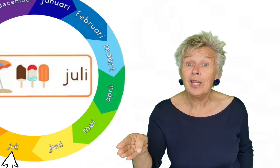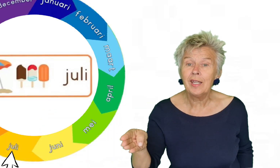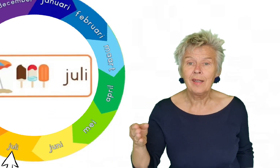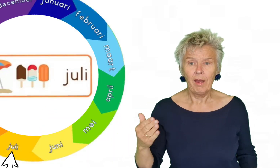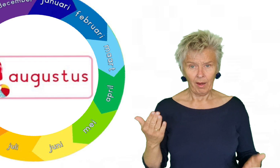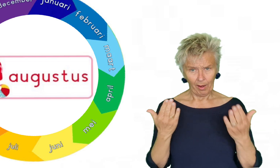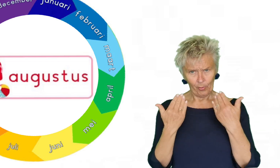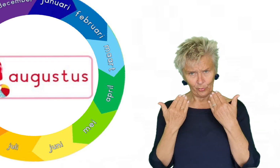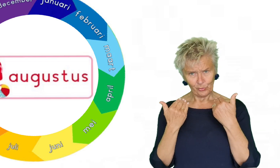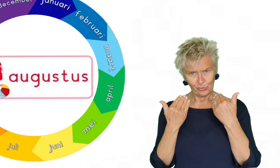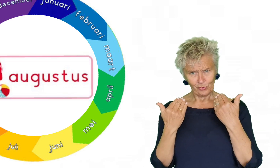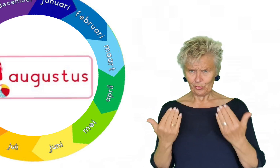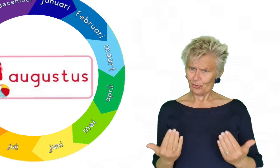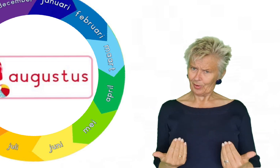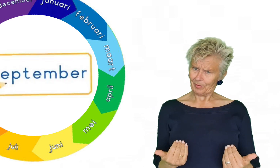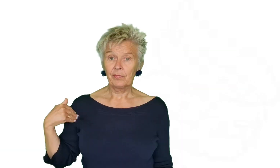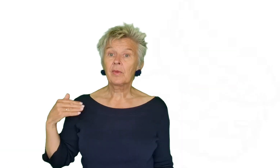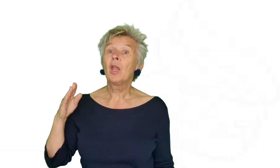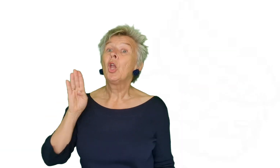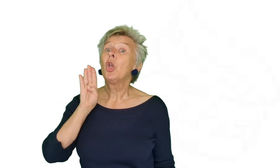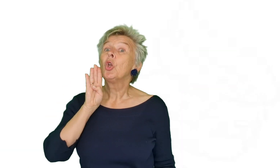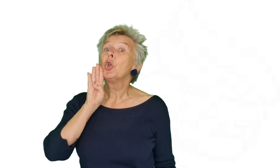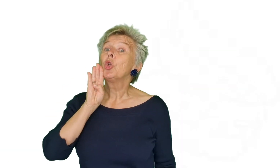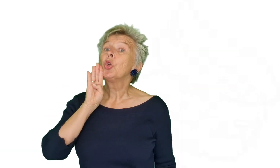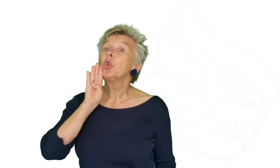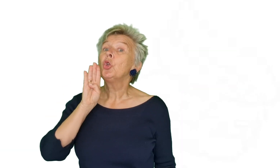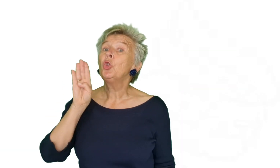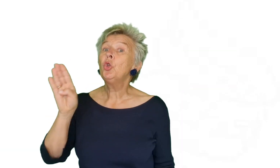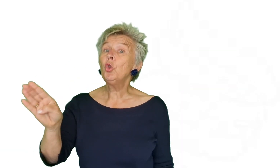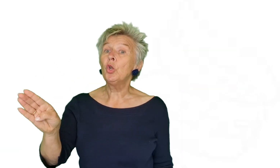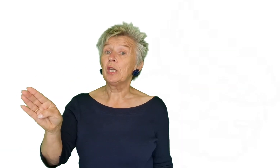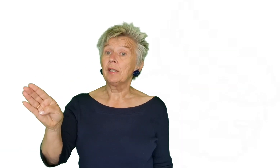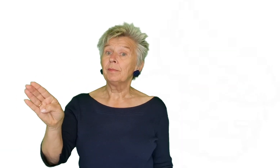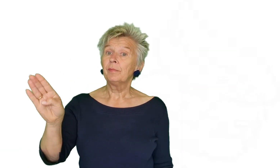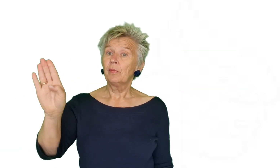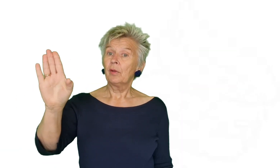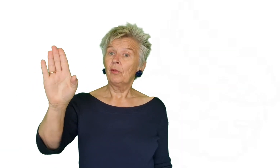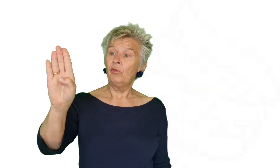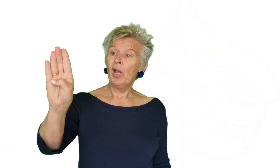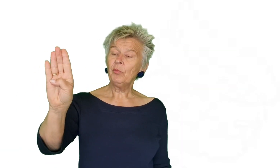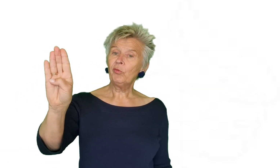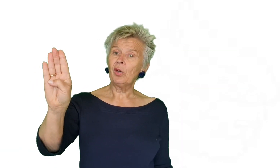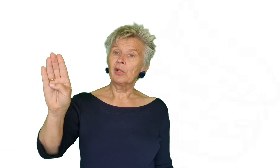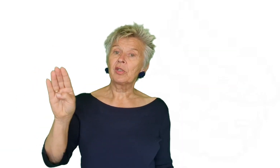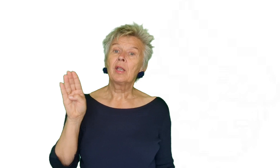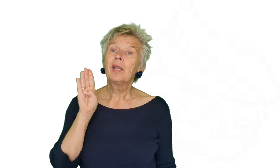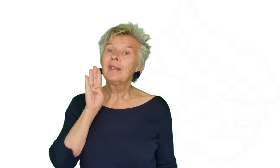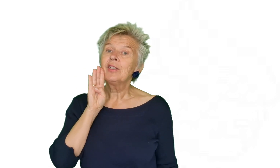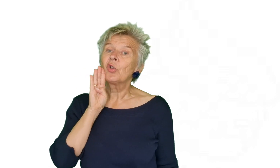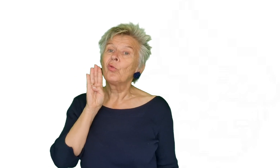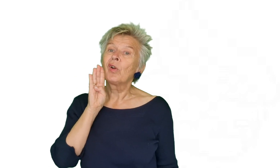Juli, augustus. Juli. Duim ervoor langs. Dit is ook